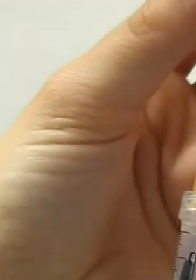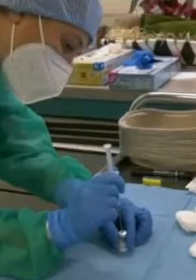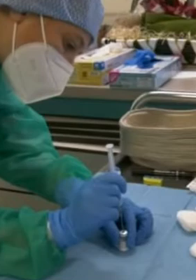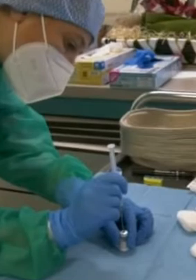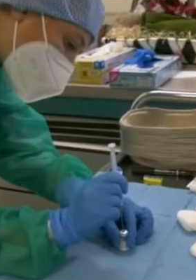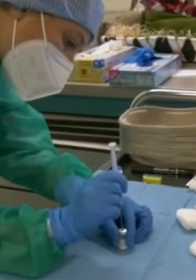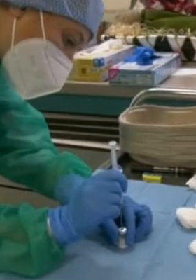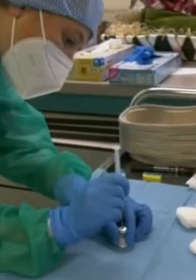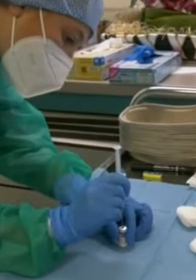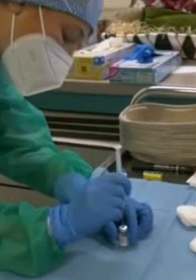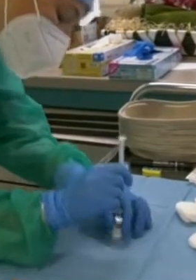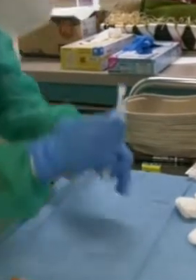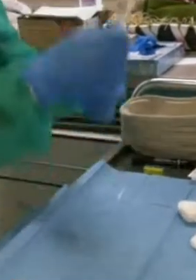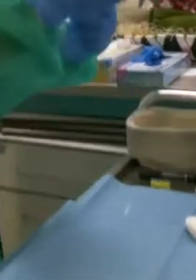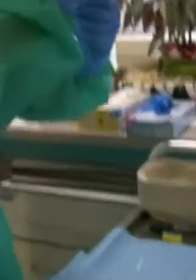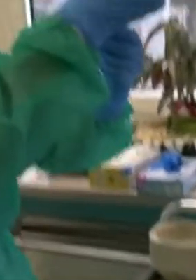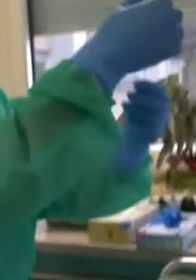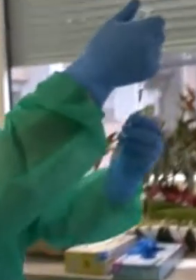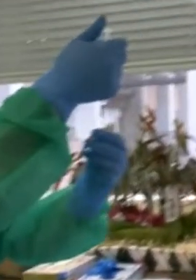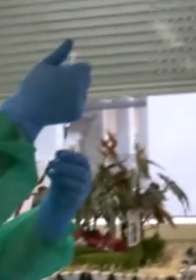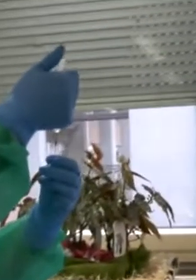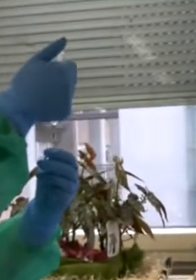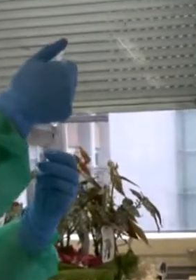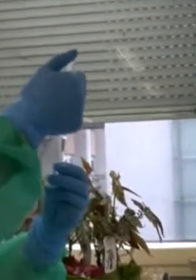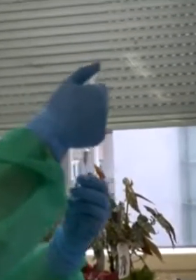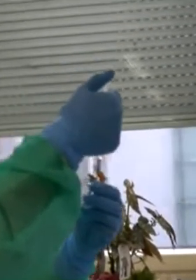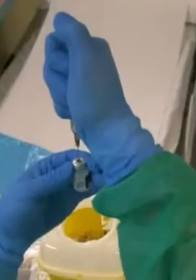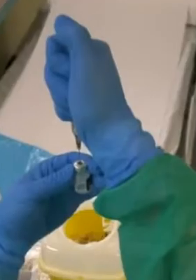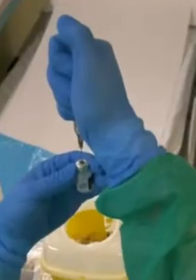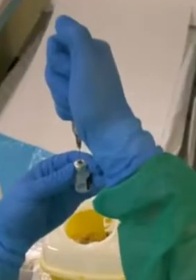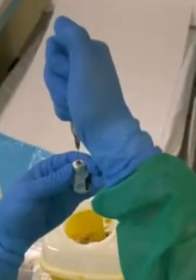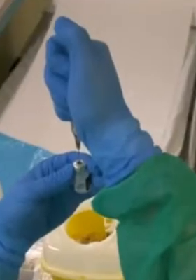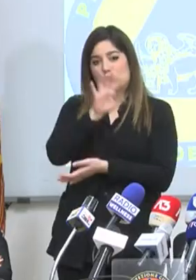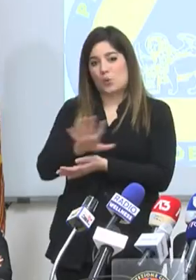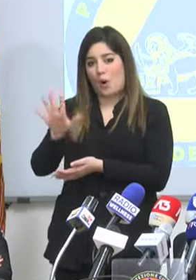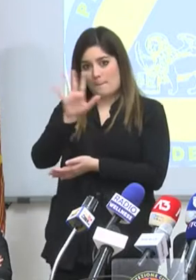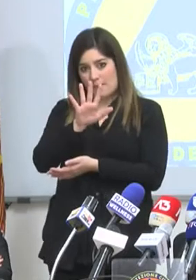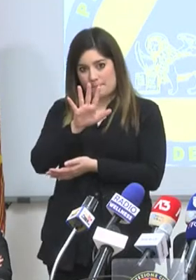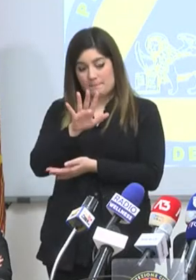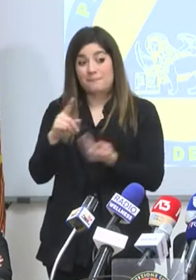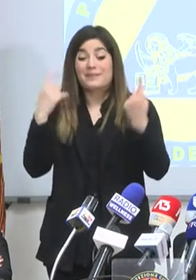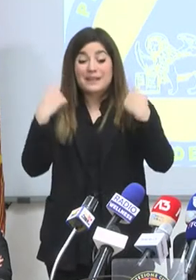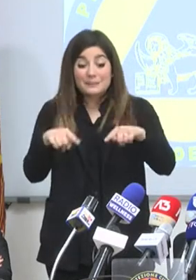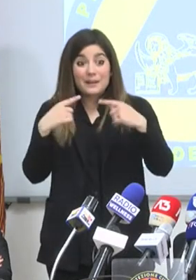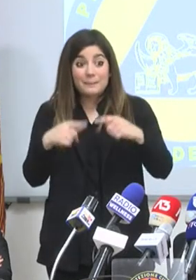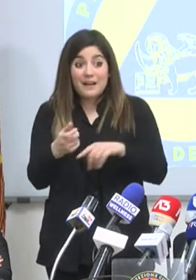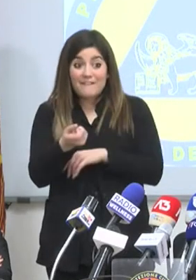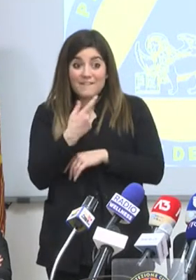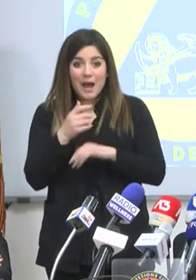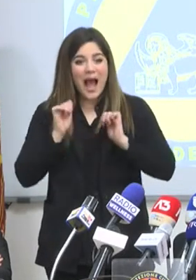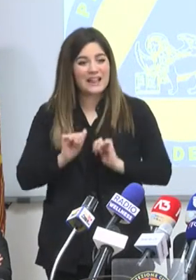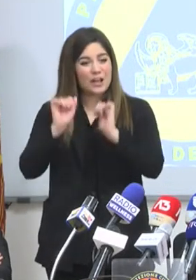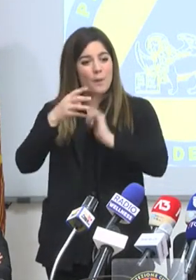attesa dell'approvazione europea. Al bando promosso dall'AIFA partecipa anche l'Università di Verona. Questi farmaci, gli